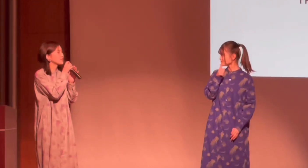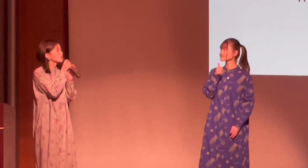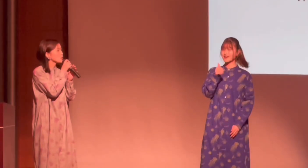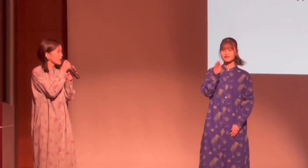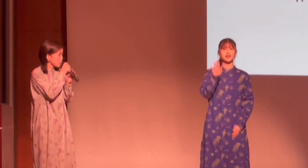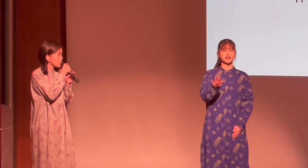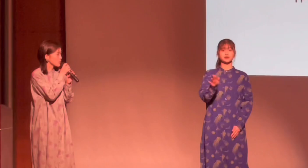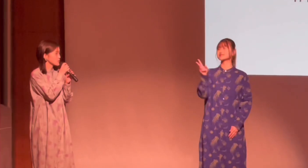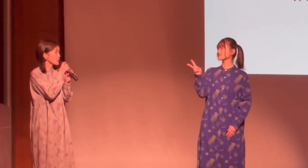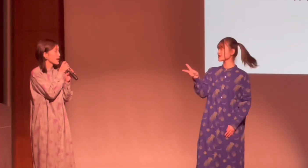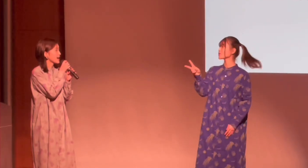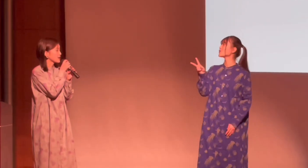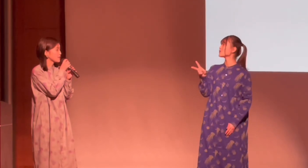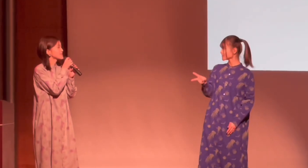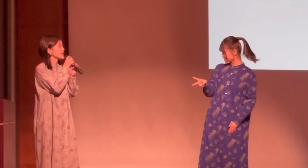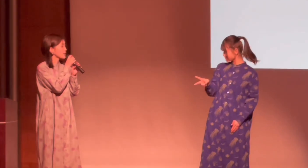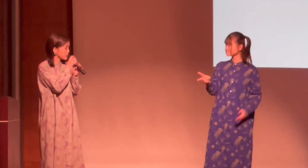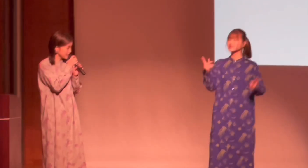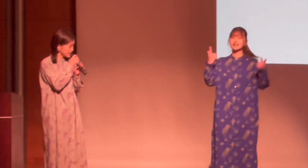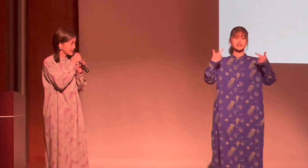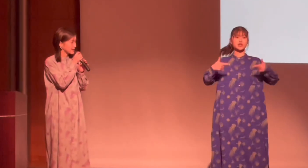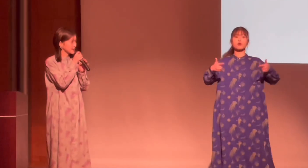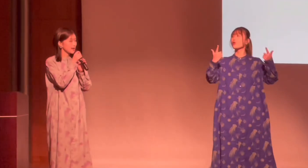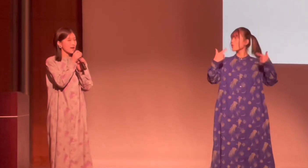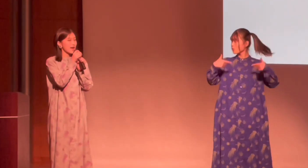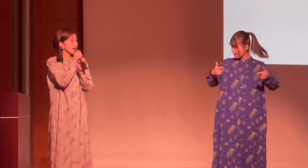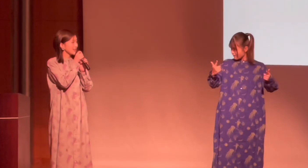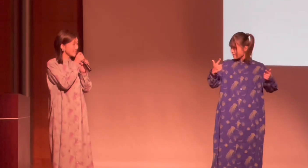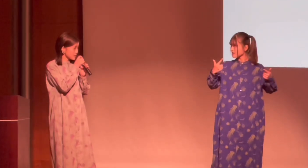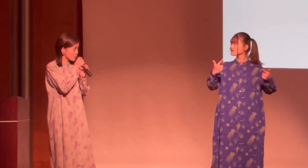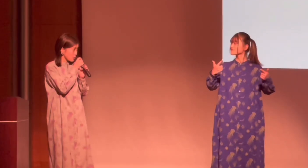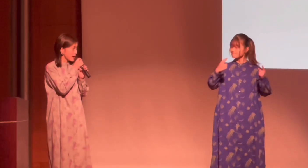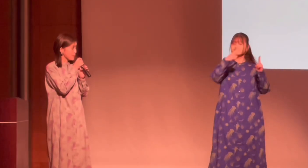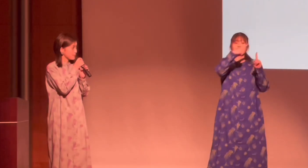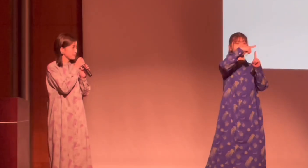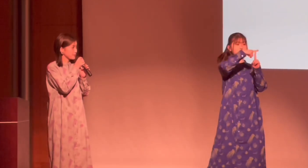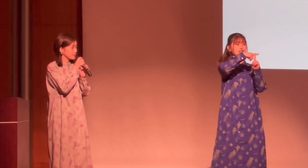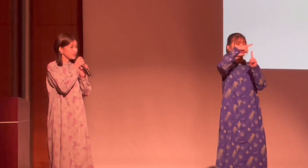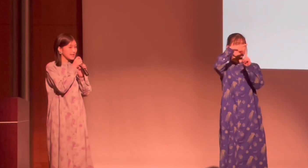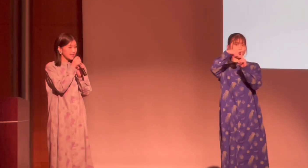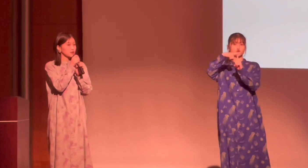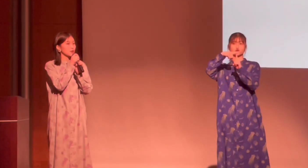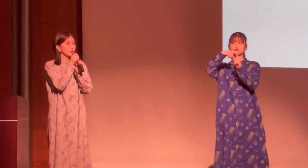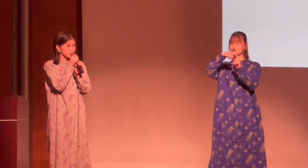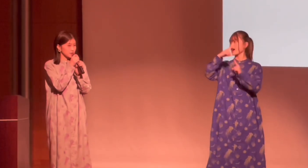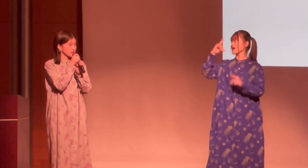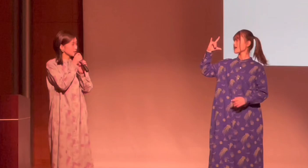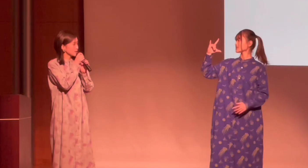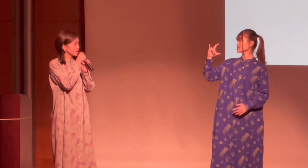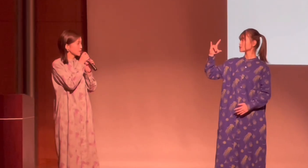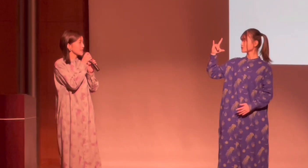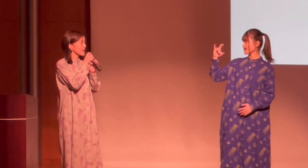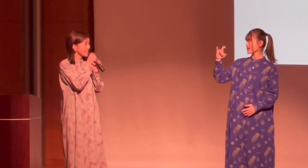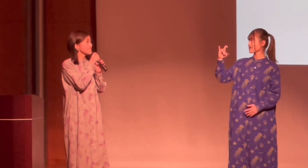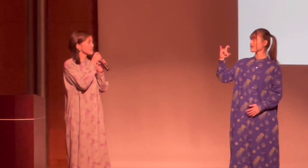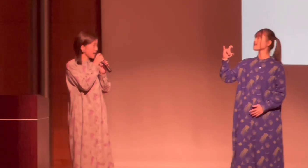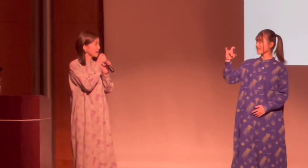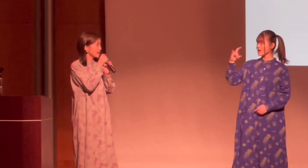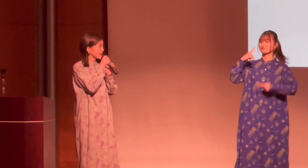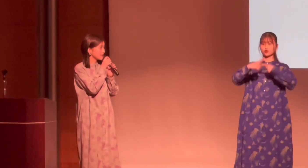スライドショーでも紹介ありましたように、いつもは TikTok、 そしてインスタな